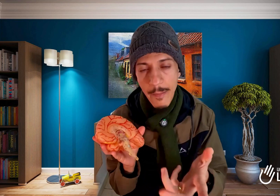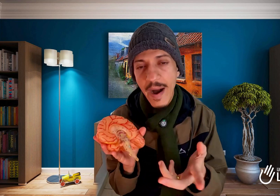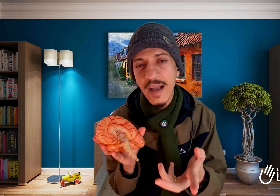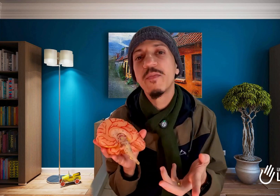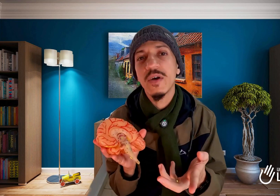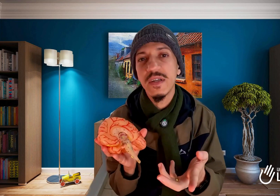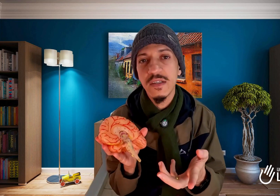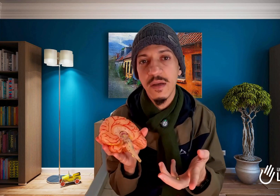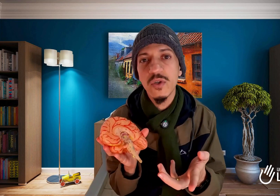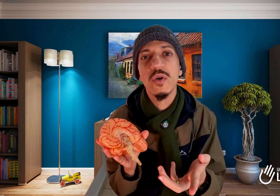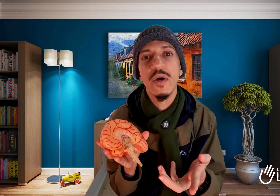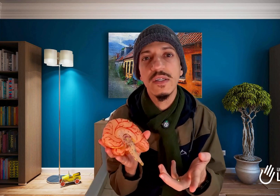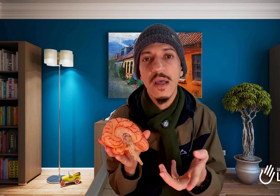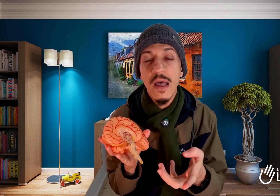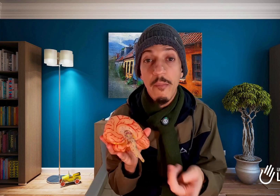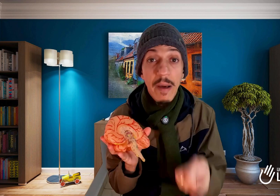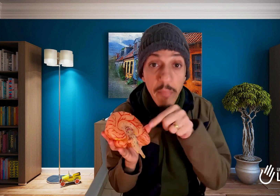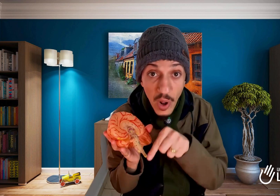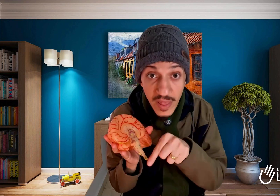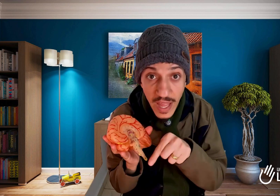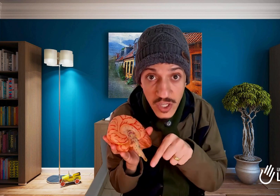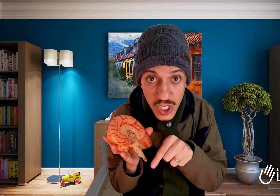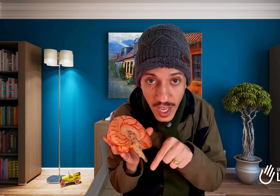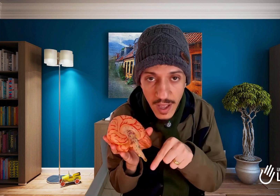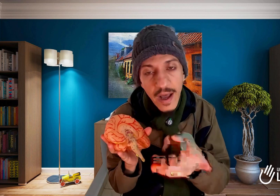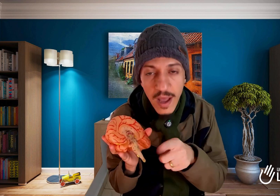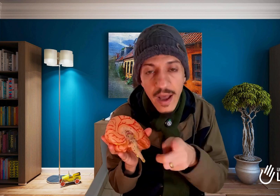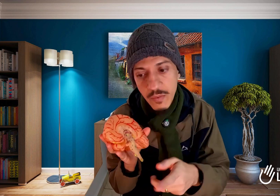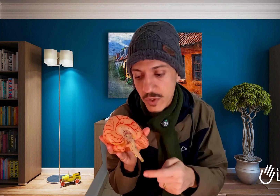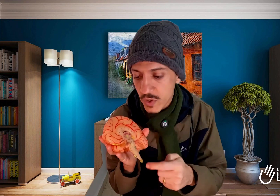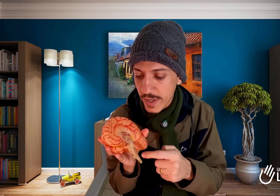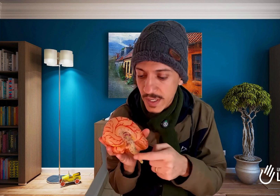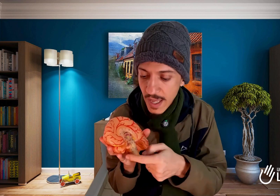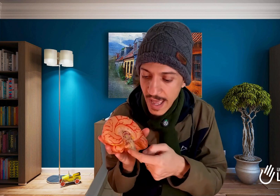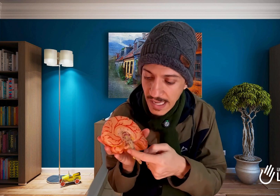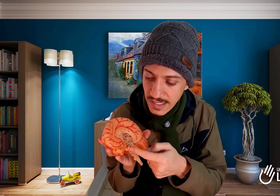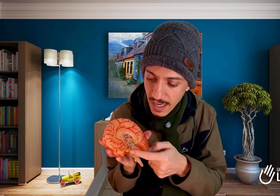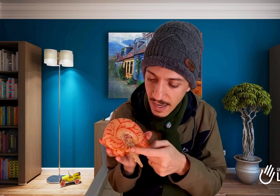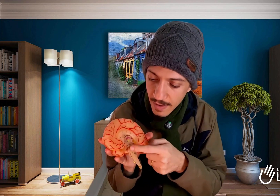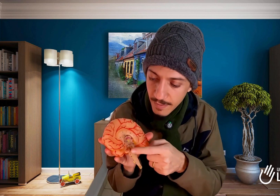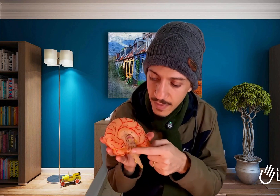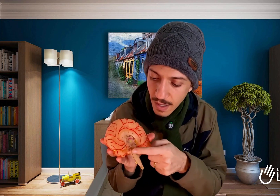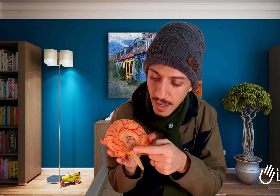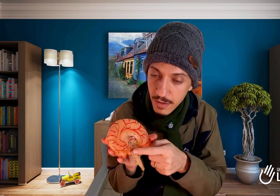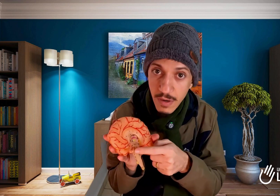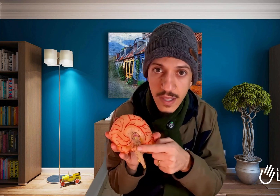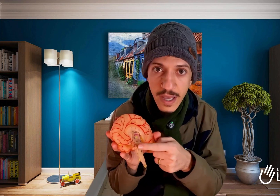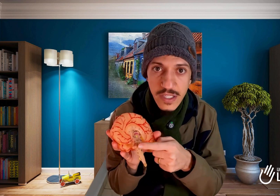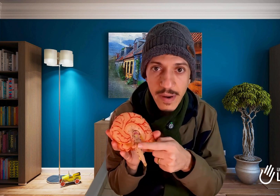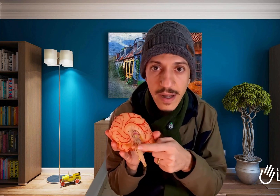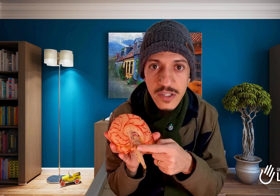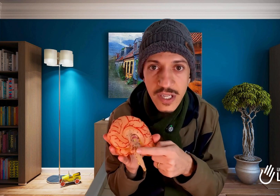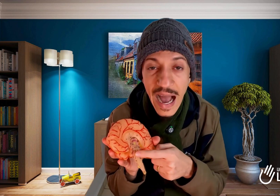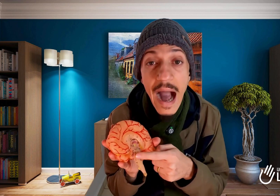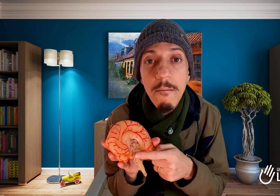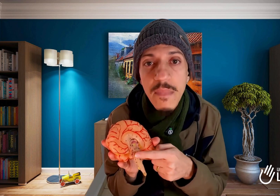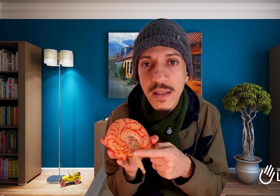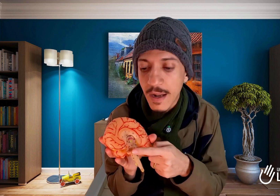que processa as emoções, para proteger as suas emoções. Essa glândula aqui é chamada de amígdala, e